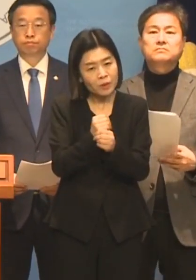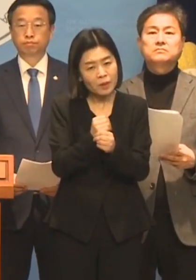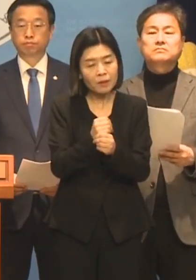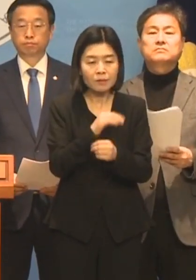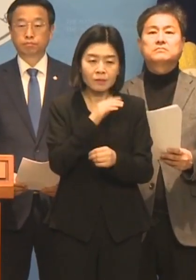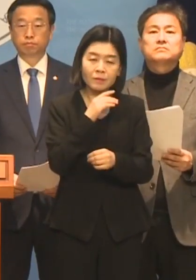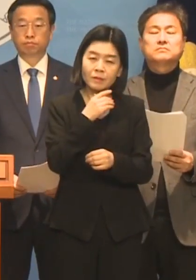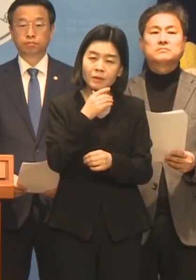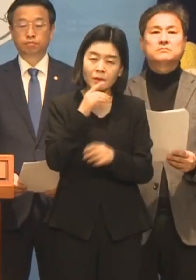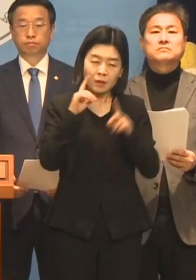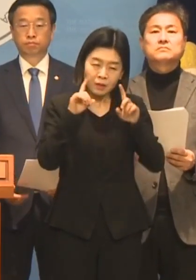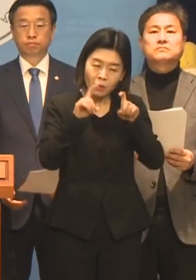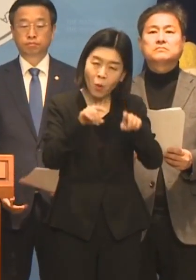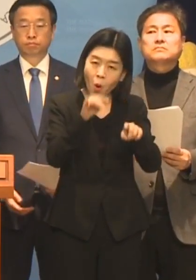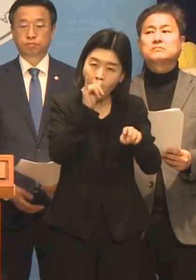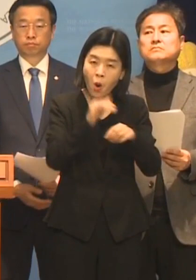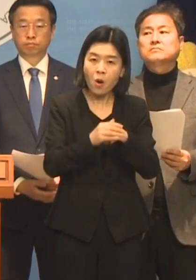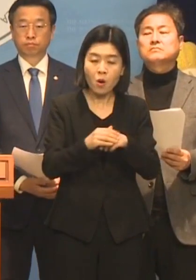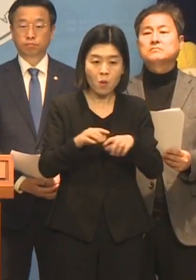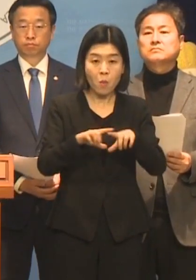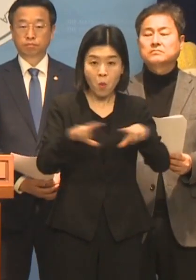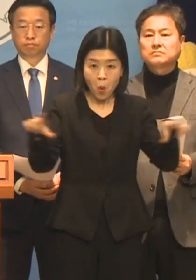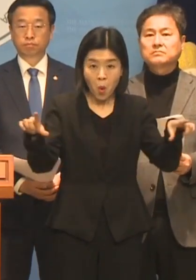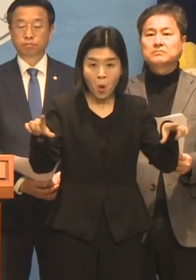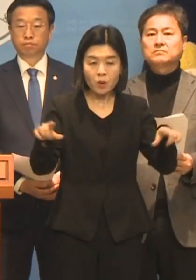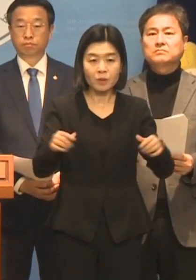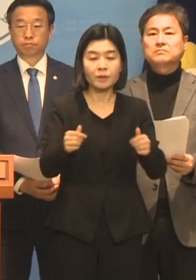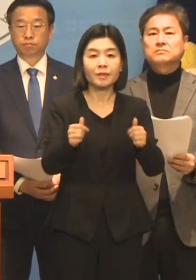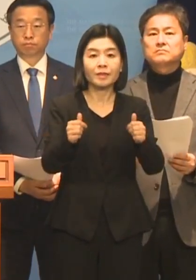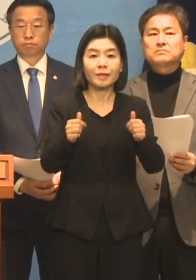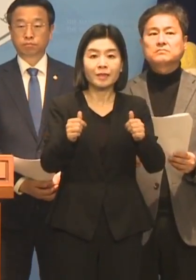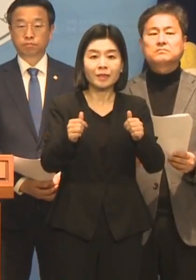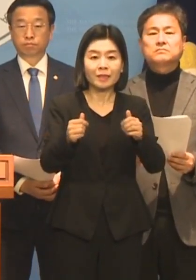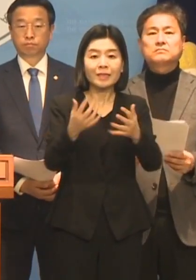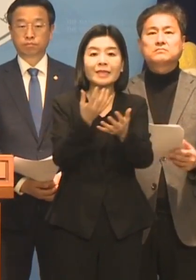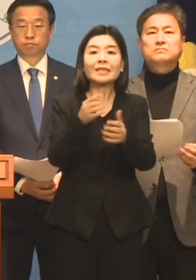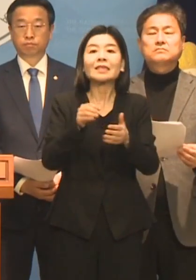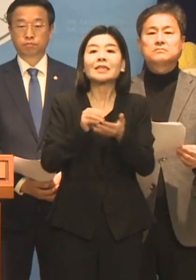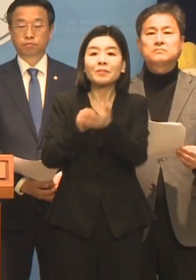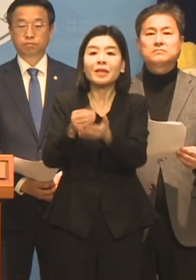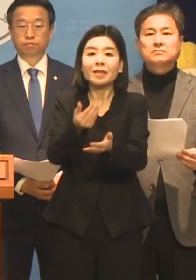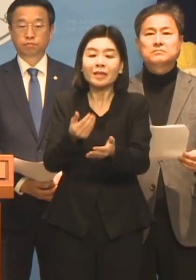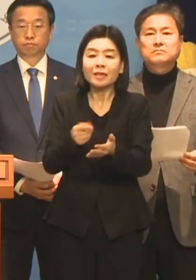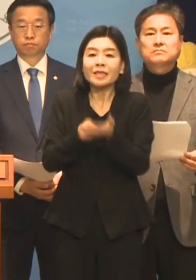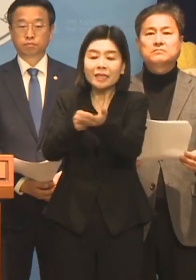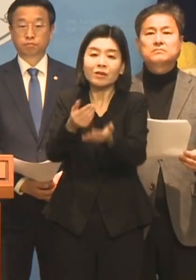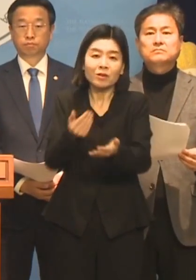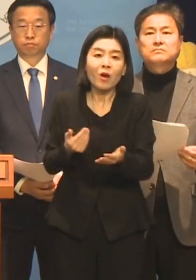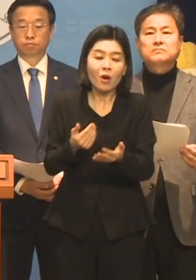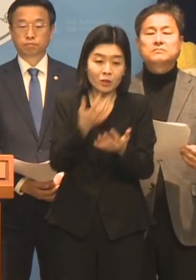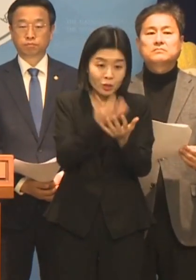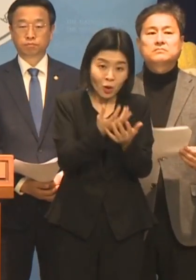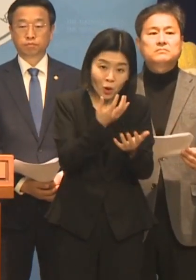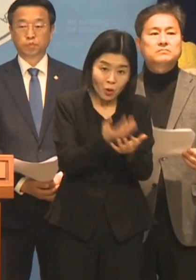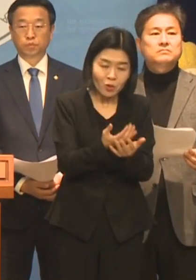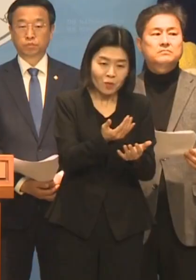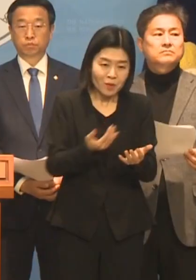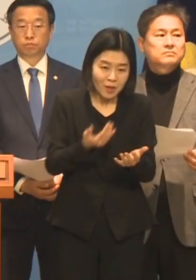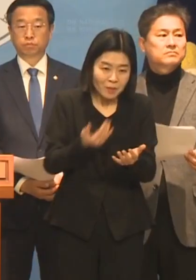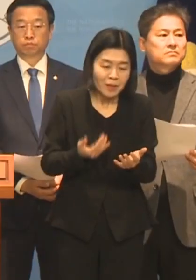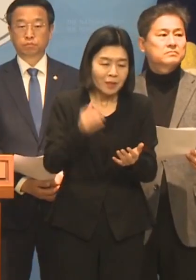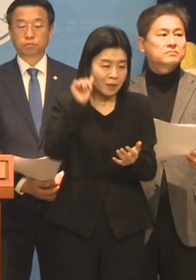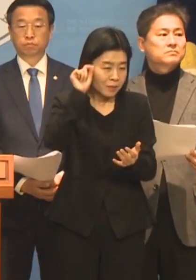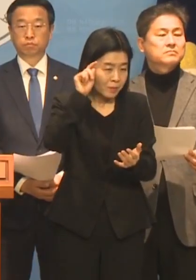대부분의 지원자들은 채용 서류를 사전에 완벽히 준비하기 위해 채용 공고에 안내된 필요 서류들을 수일